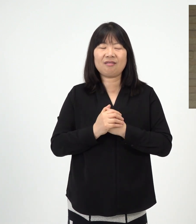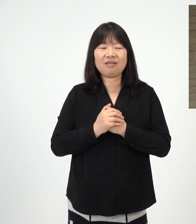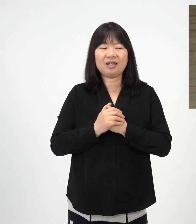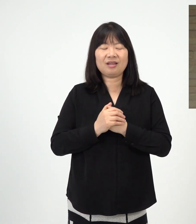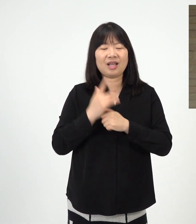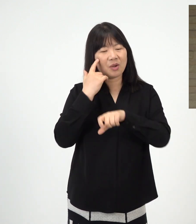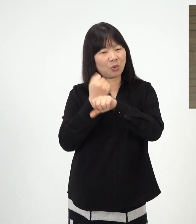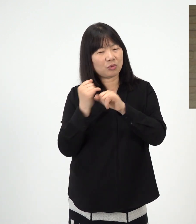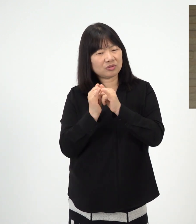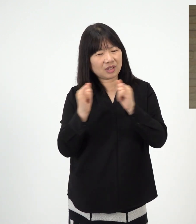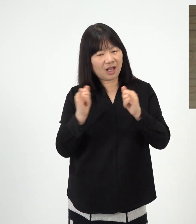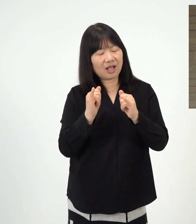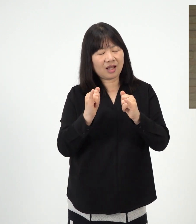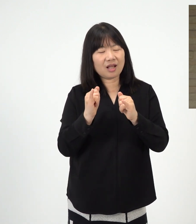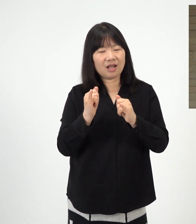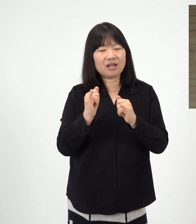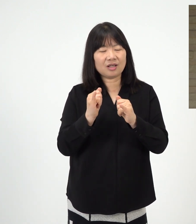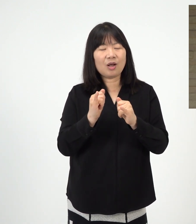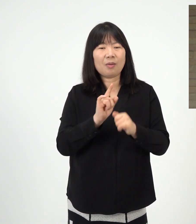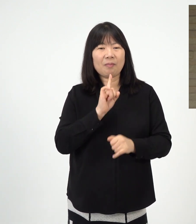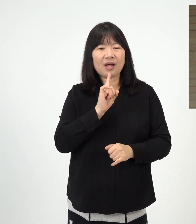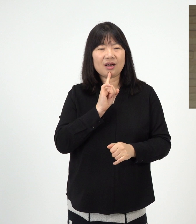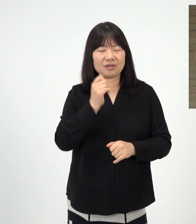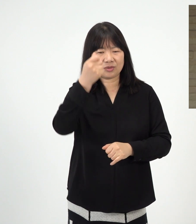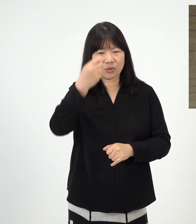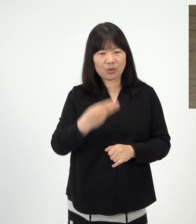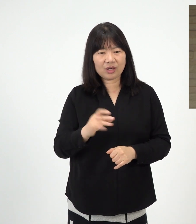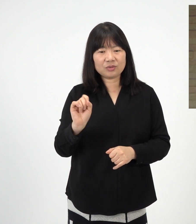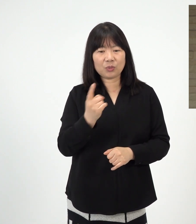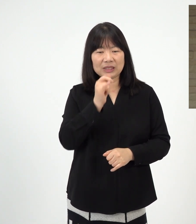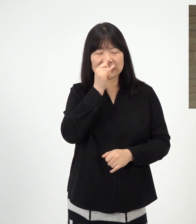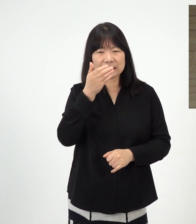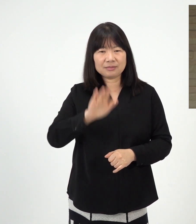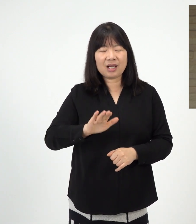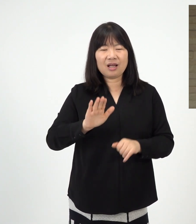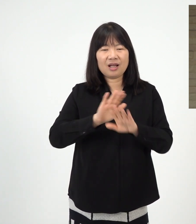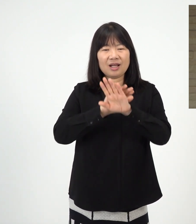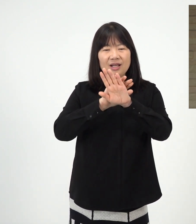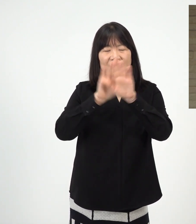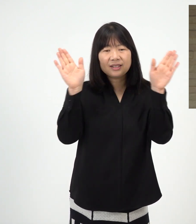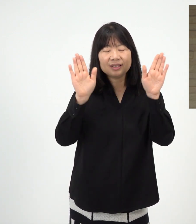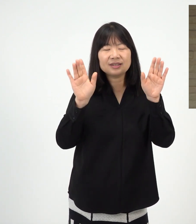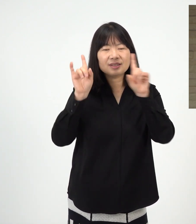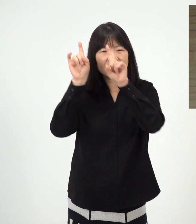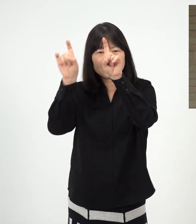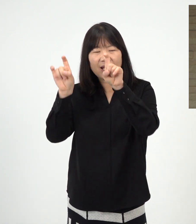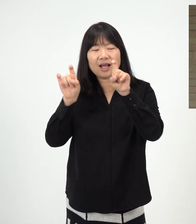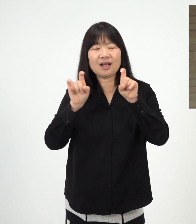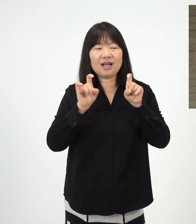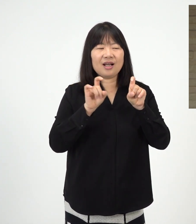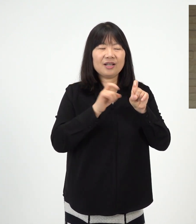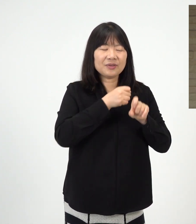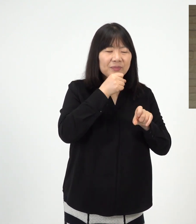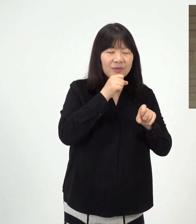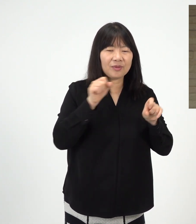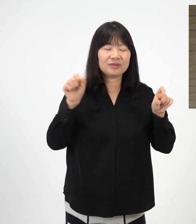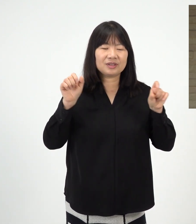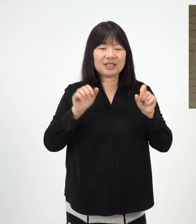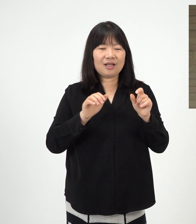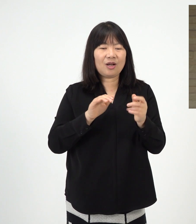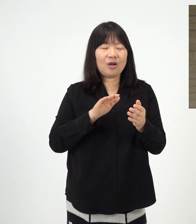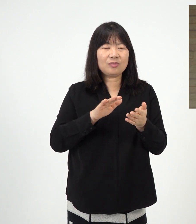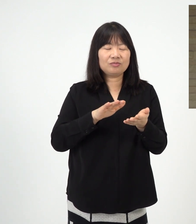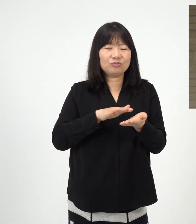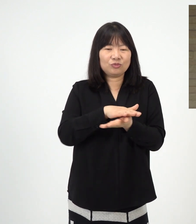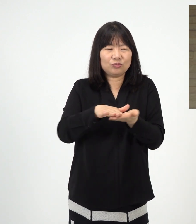가지 요인이 있겠지만은 이 양과 염소는 낮에는 그냥 같이 풀을 뜯어먹고 돌아다니니까